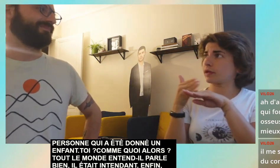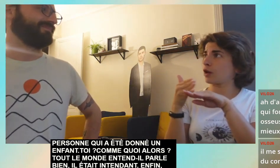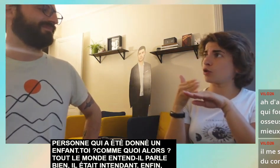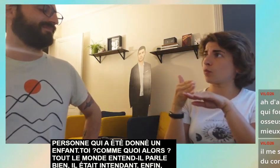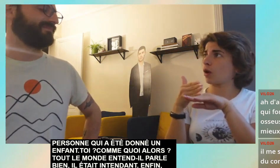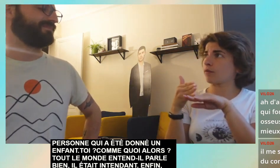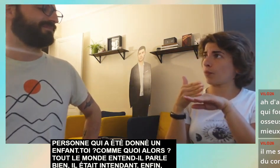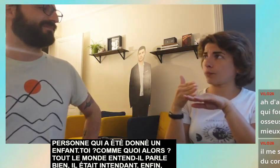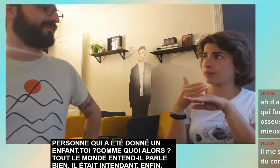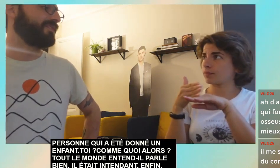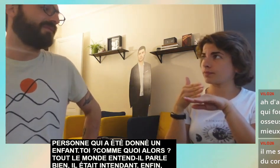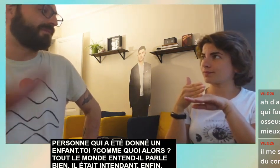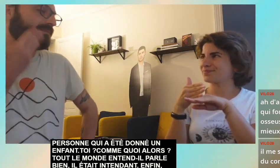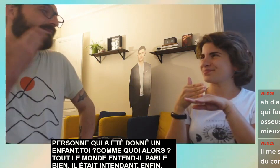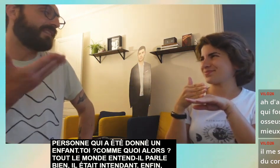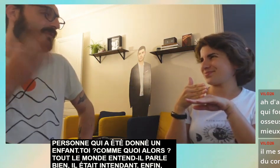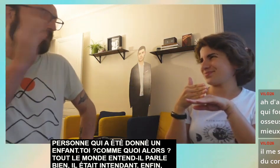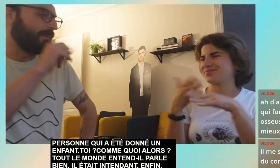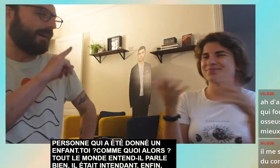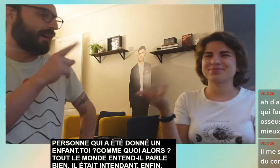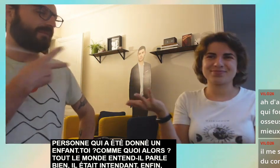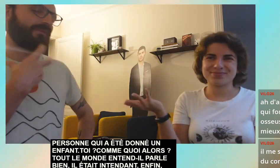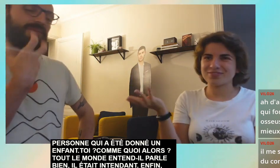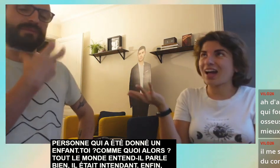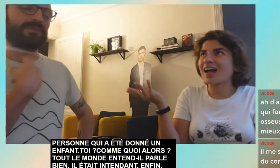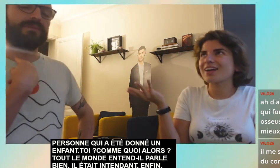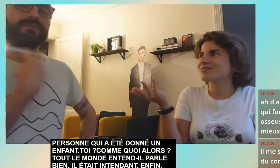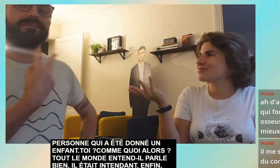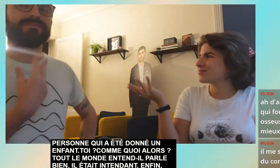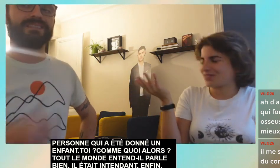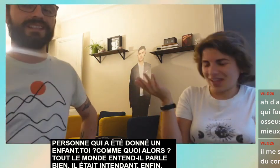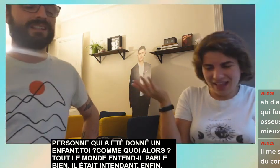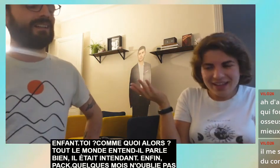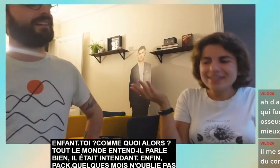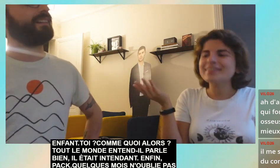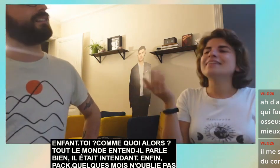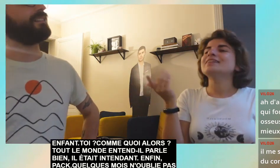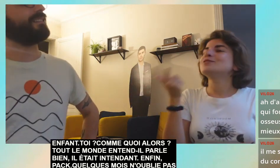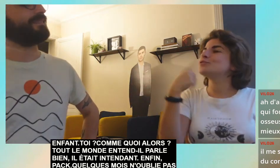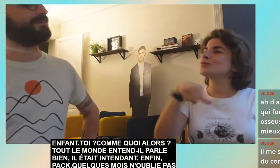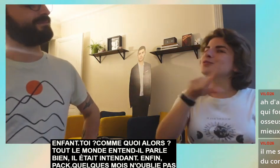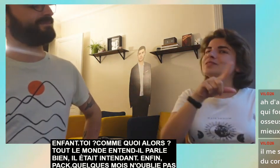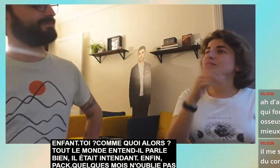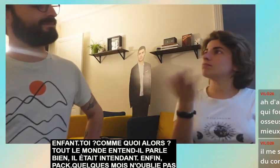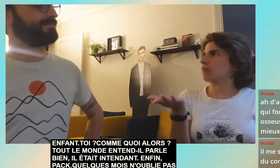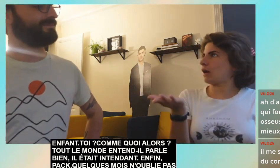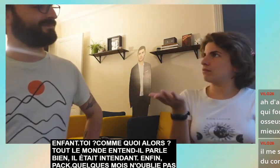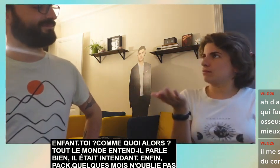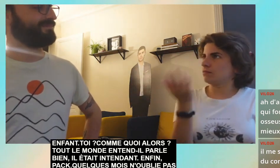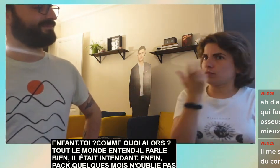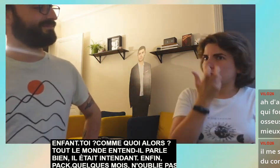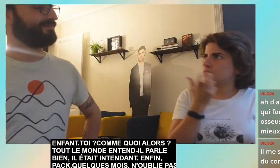Quelques mois avant. Et donc, il n'oublie pas, du coup. Ah, voilà. Donc tout le monde te dit, bah, ça